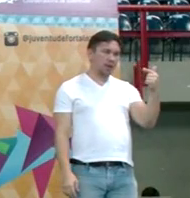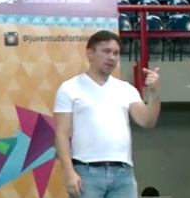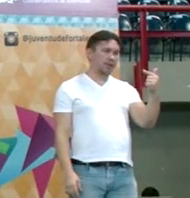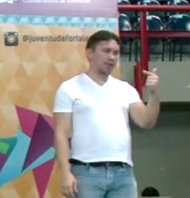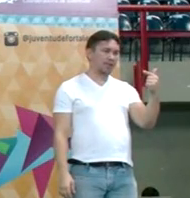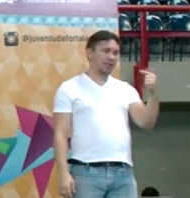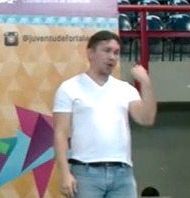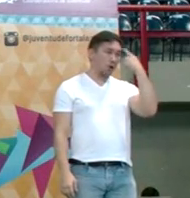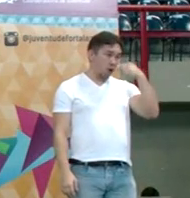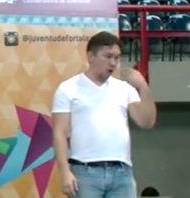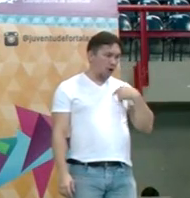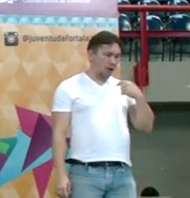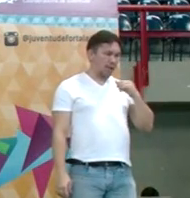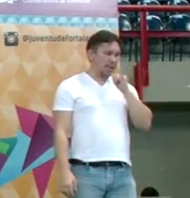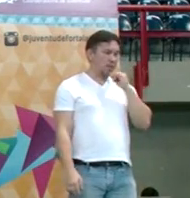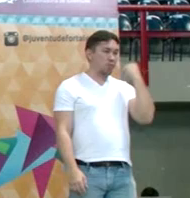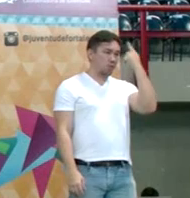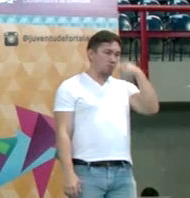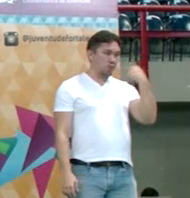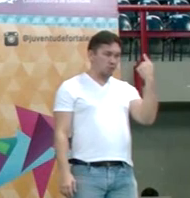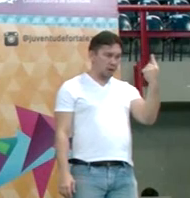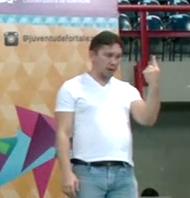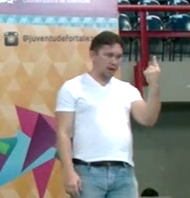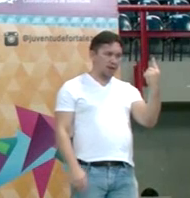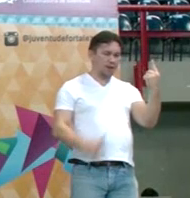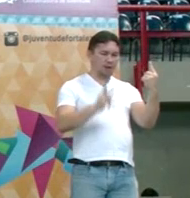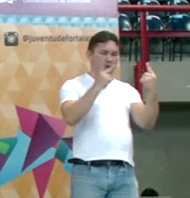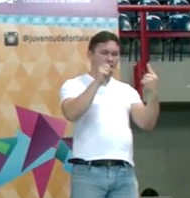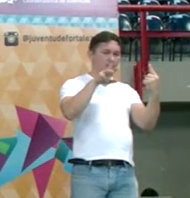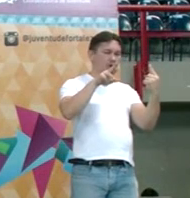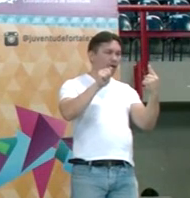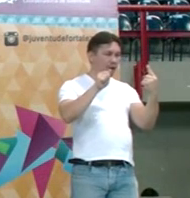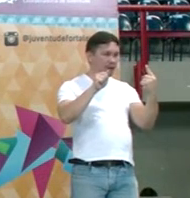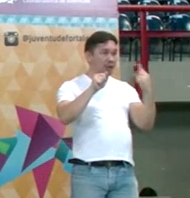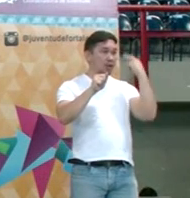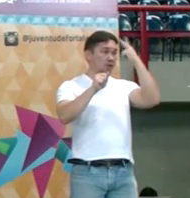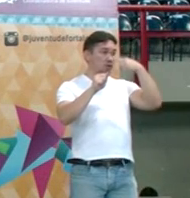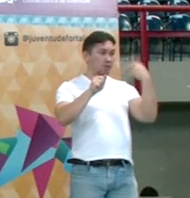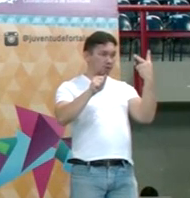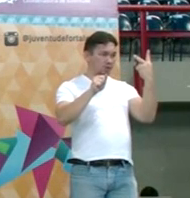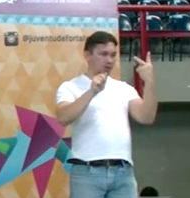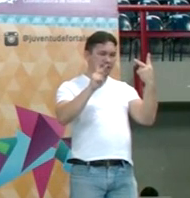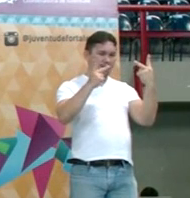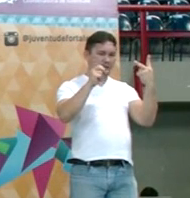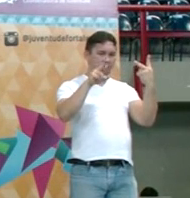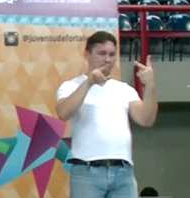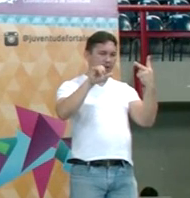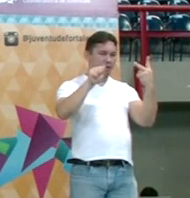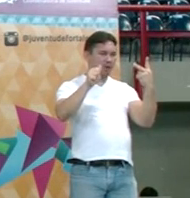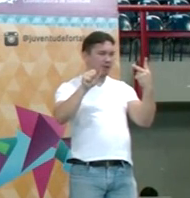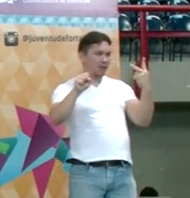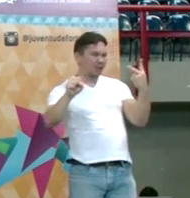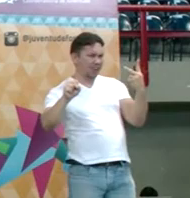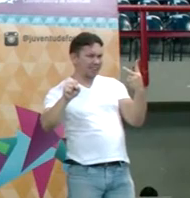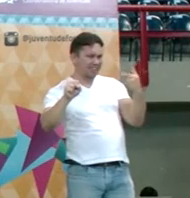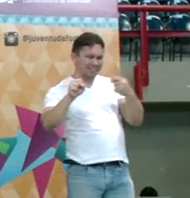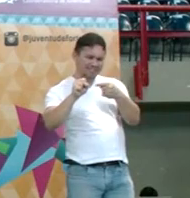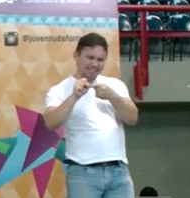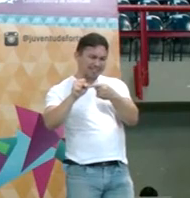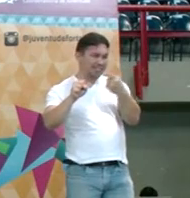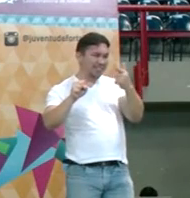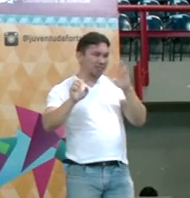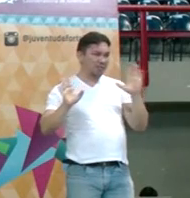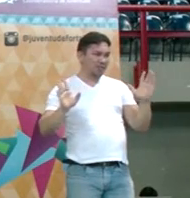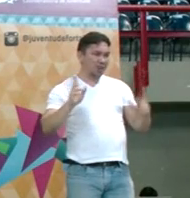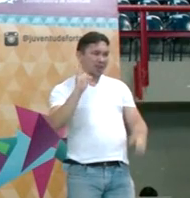A gente vê um monte de pessoas que escreve isso em Fortaleza e em outros lugares. O símbolo de